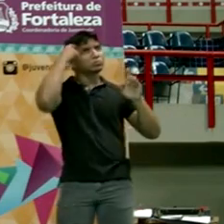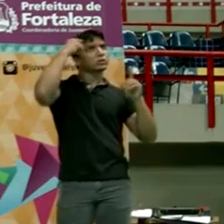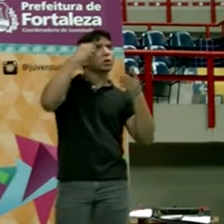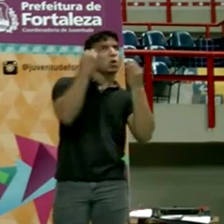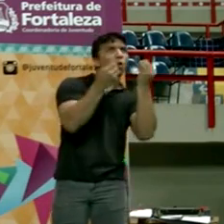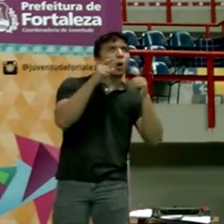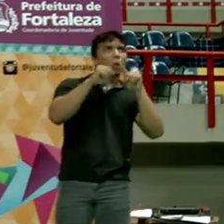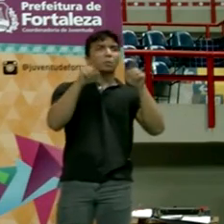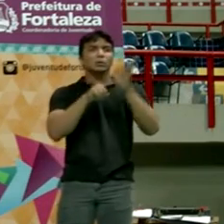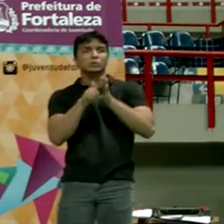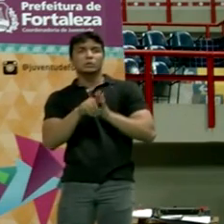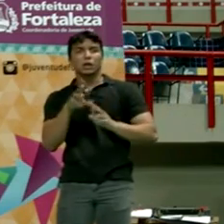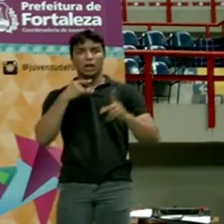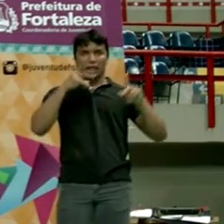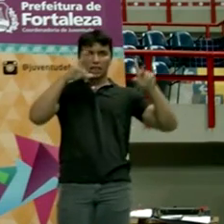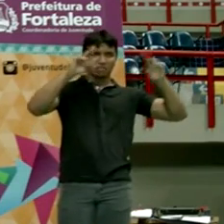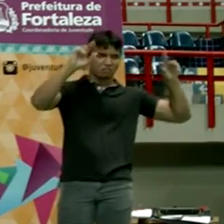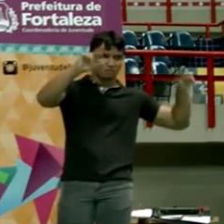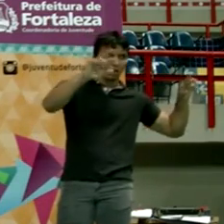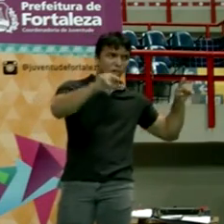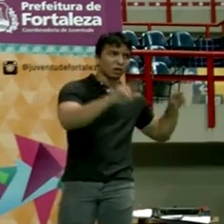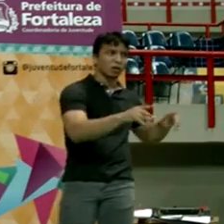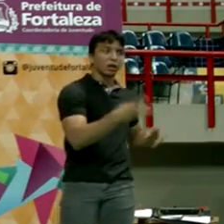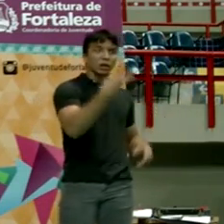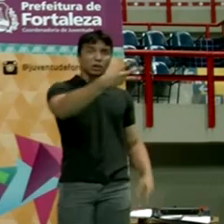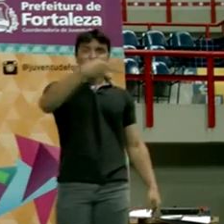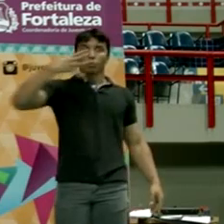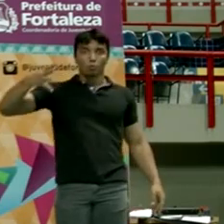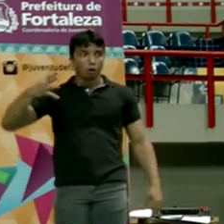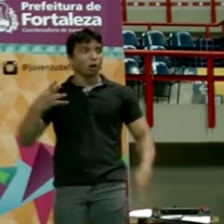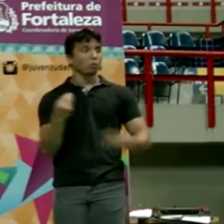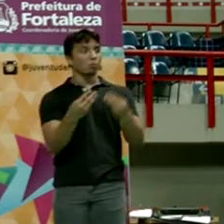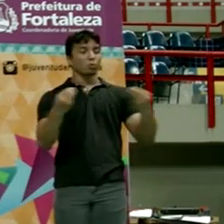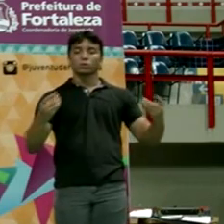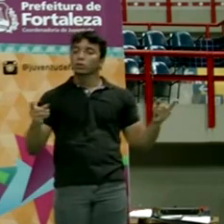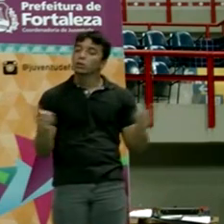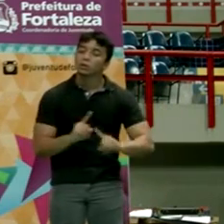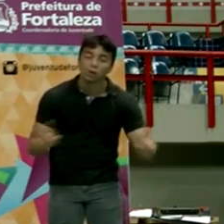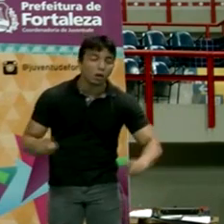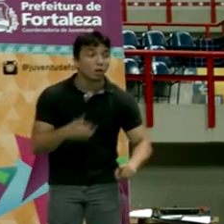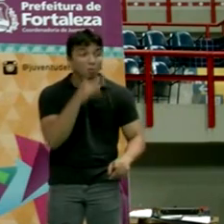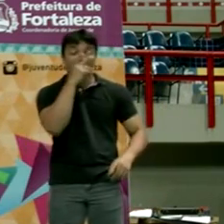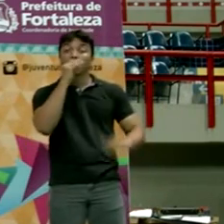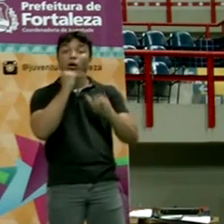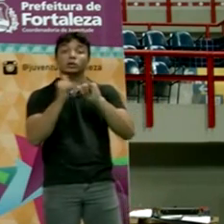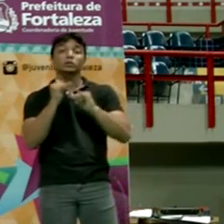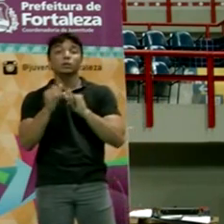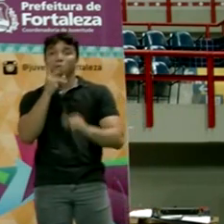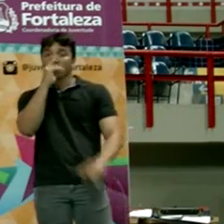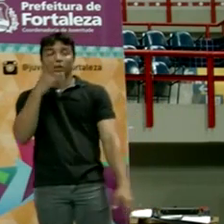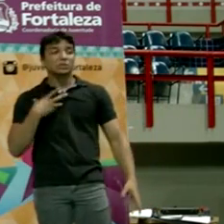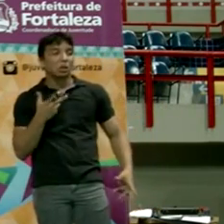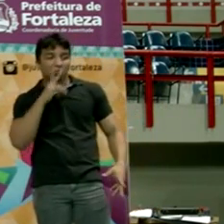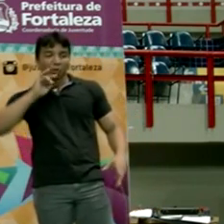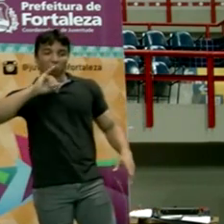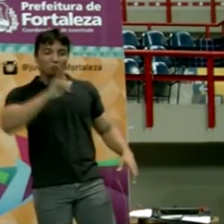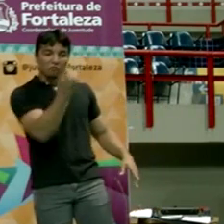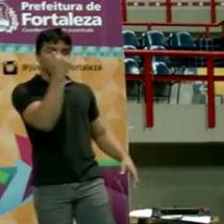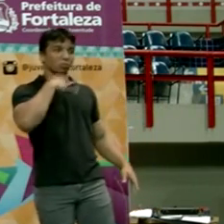desses partidos são tão diferentes assim que justifiquem a sua existência? Não. Há muito